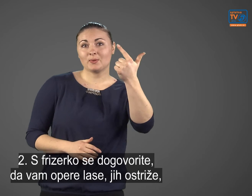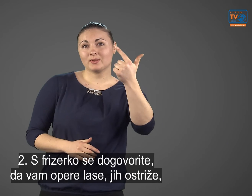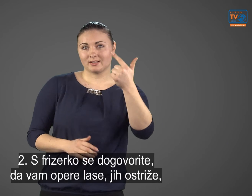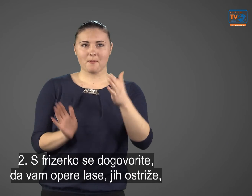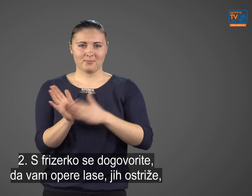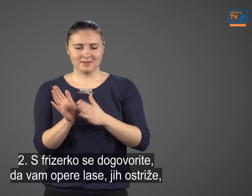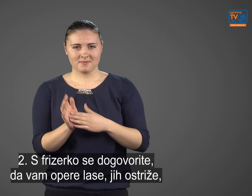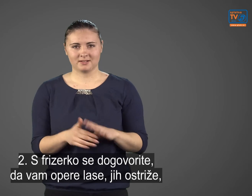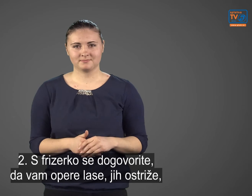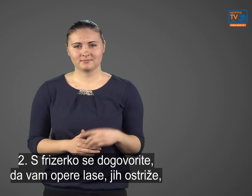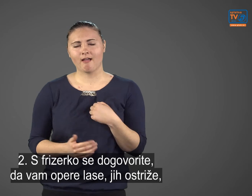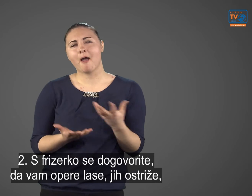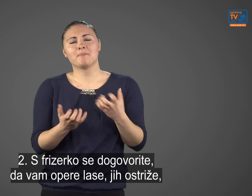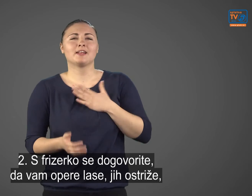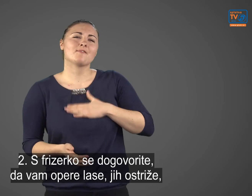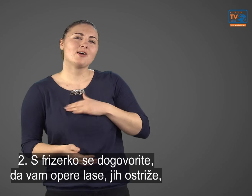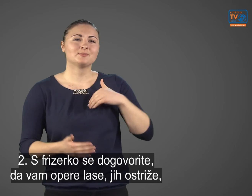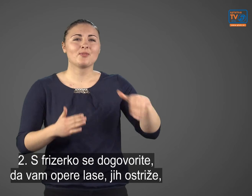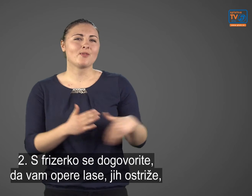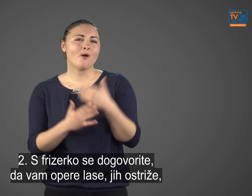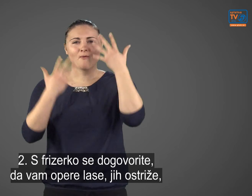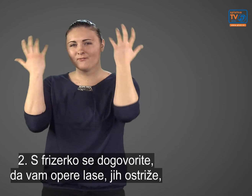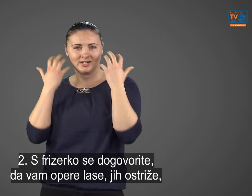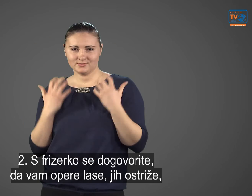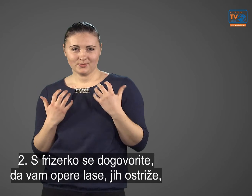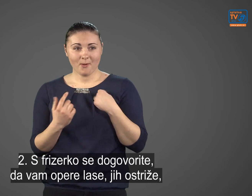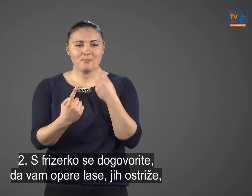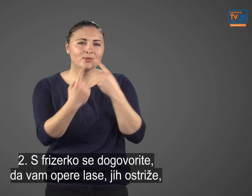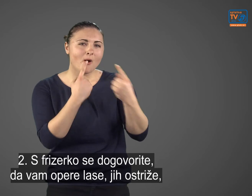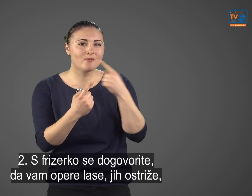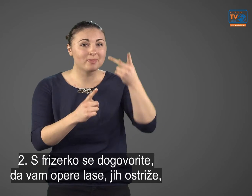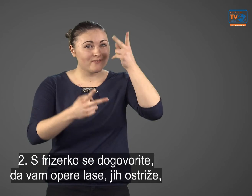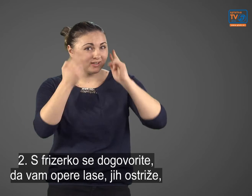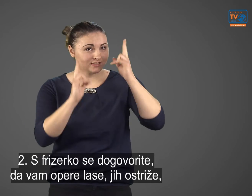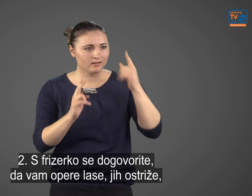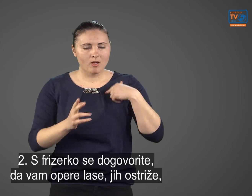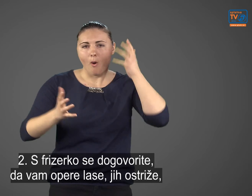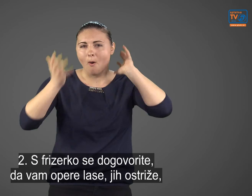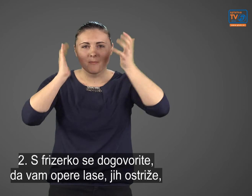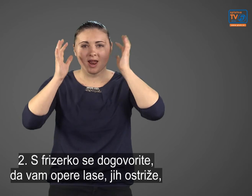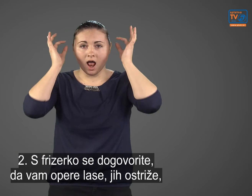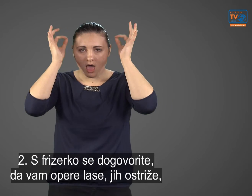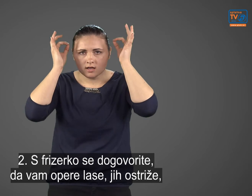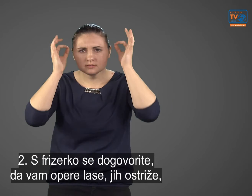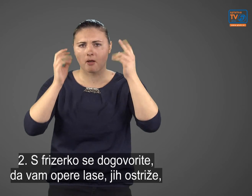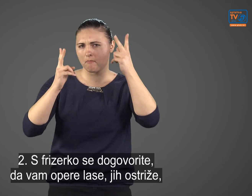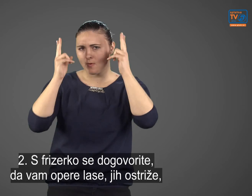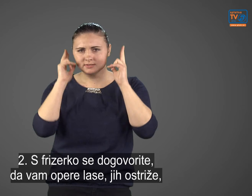Drugič. Privoščim si novo frizuro, dogovorim se s frizerko, ki mi opere lase, postriže, pobarva